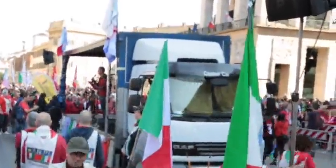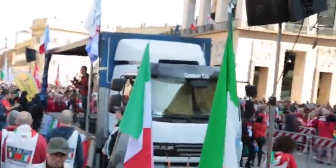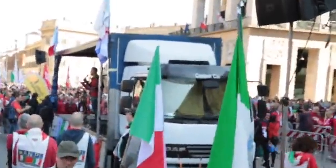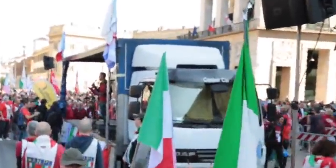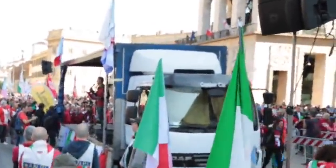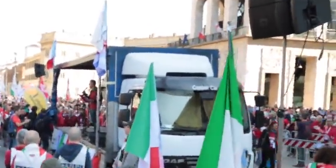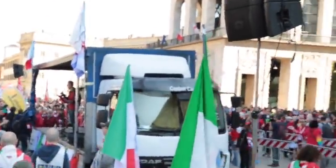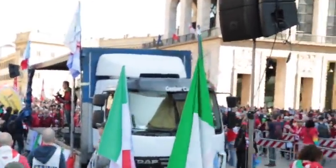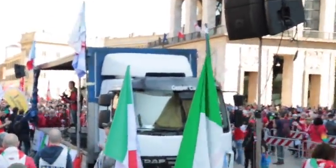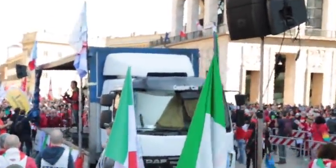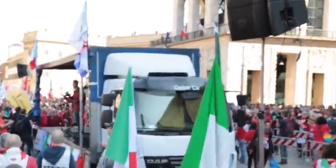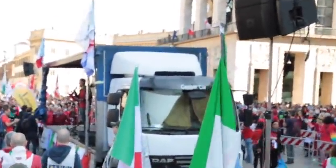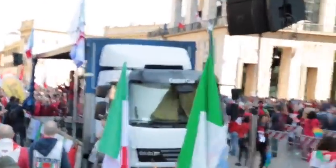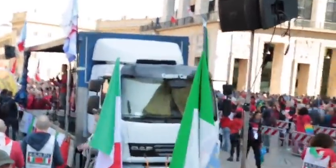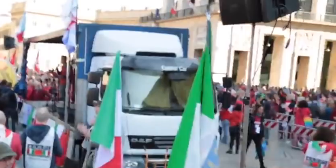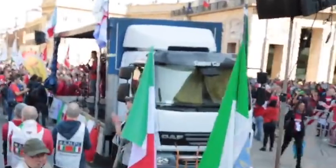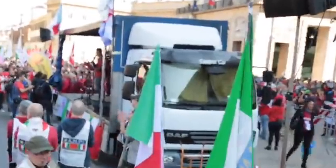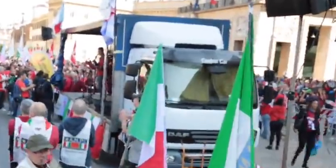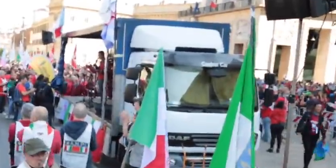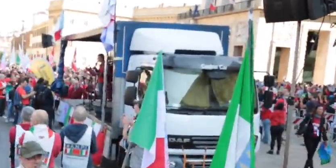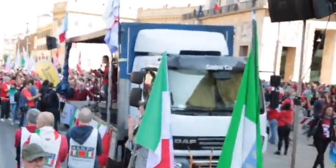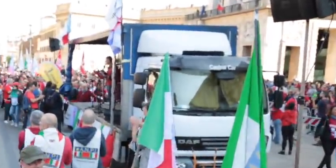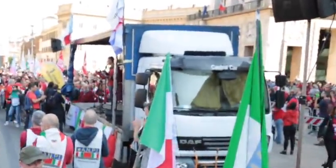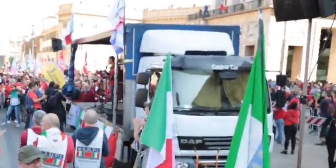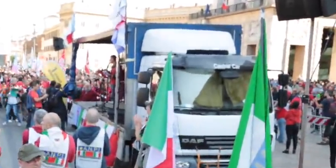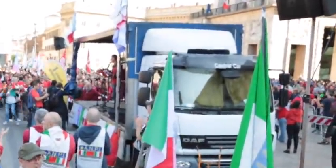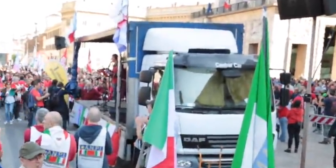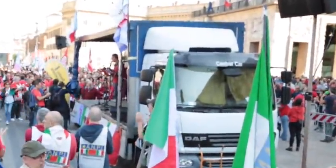Per la nostra libertà.